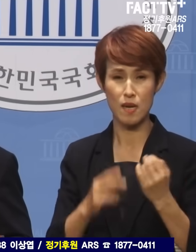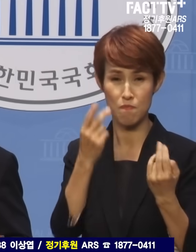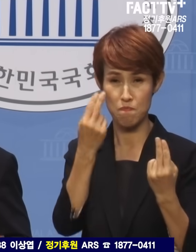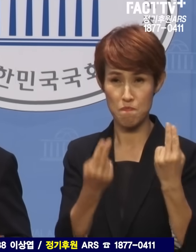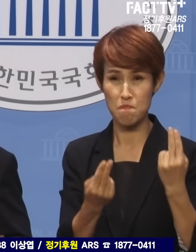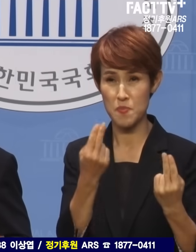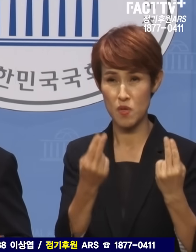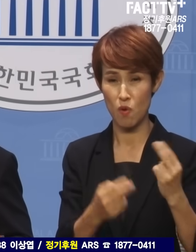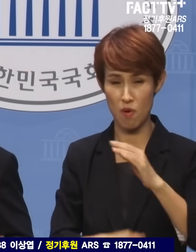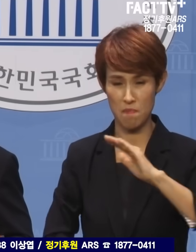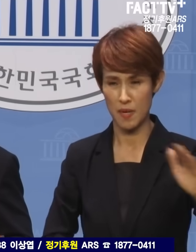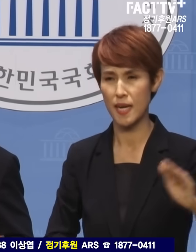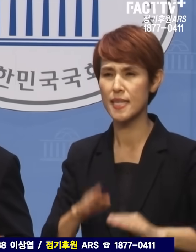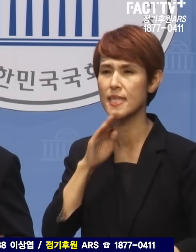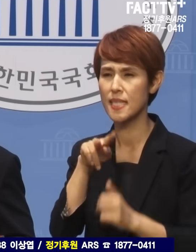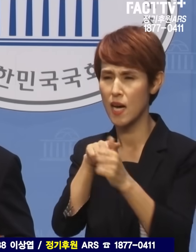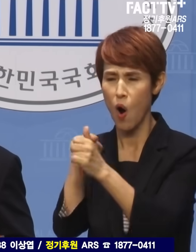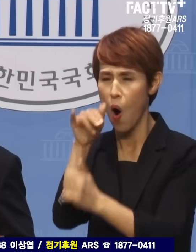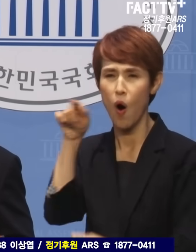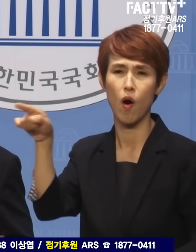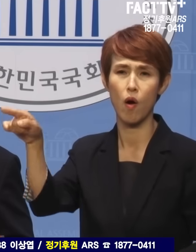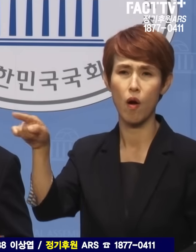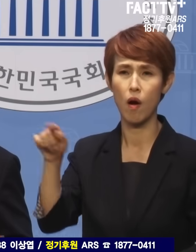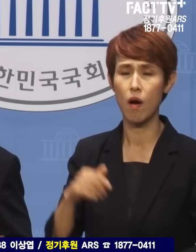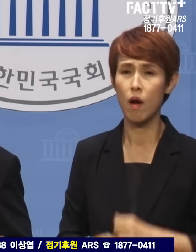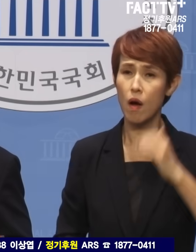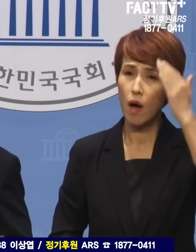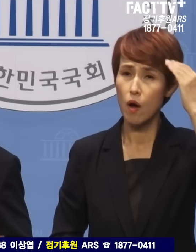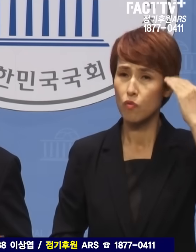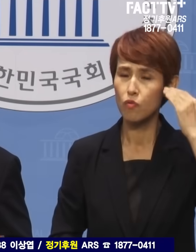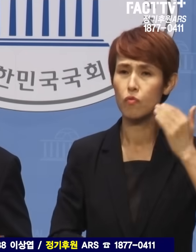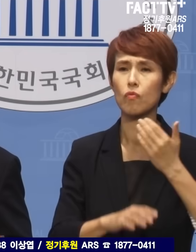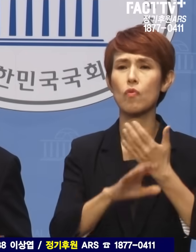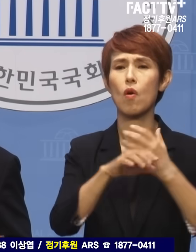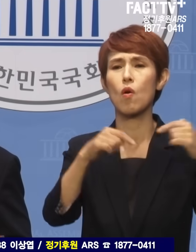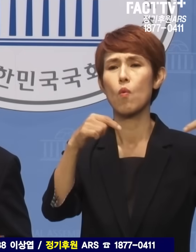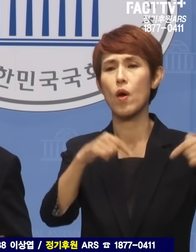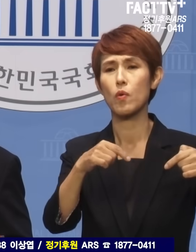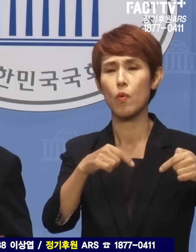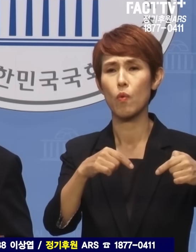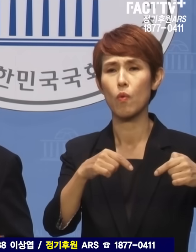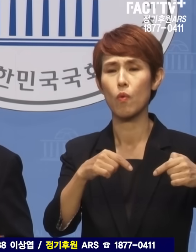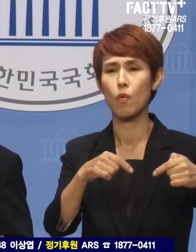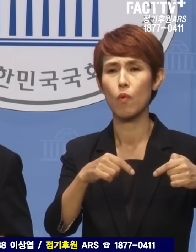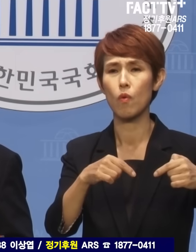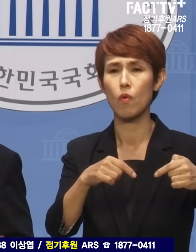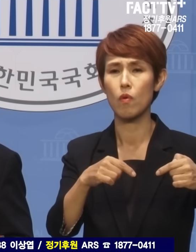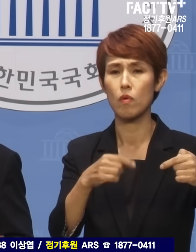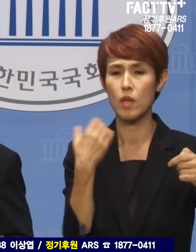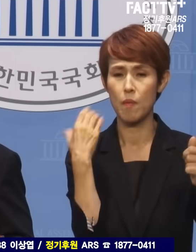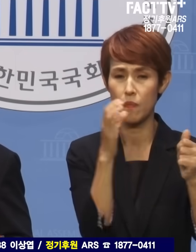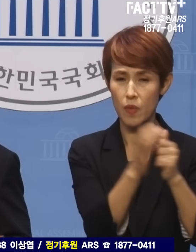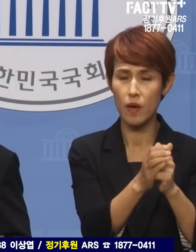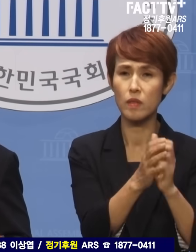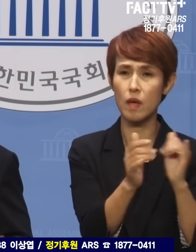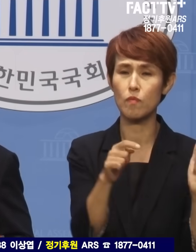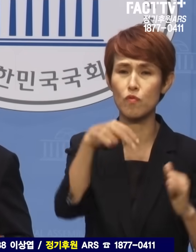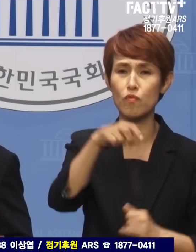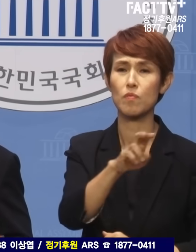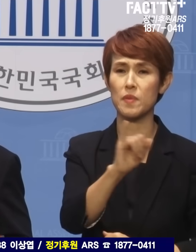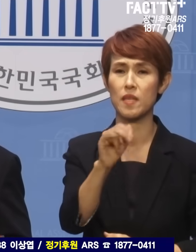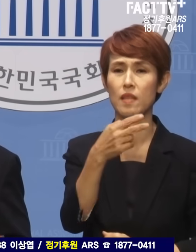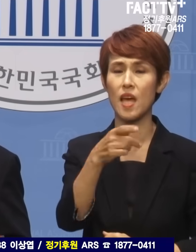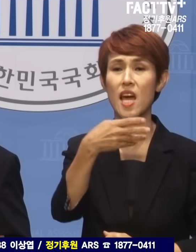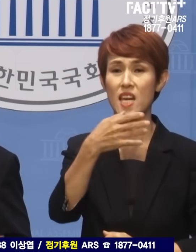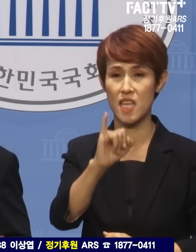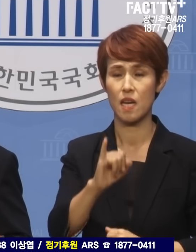감시하고 있을 것입니다 그런데 왜 대한민국의 외교관 여권을 가진 정식 정보관이